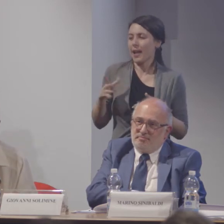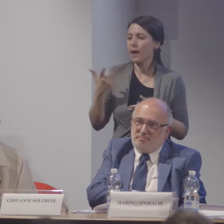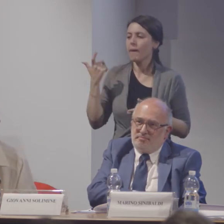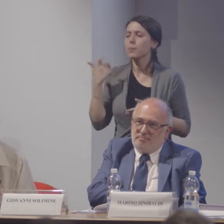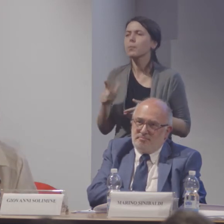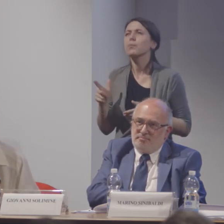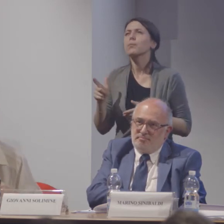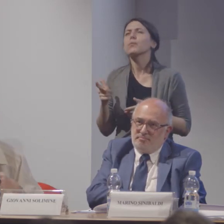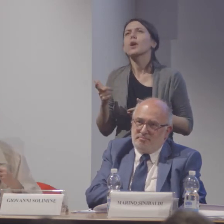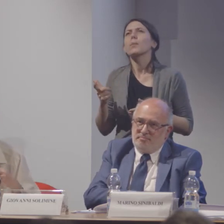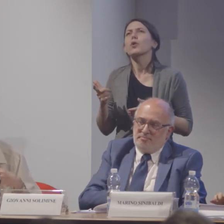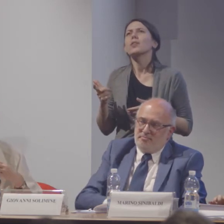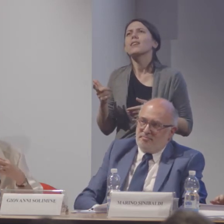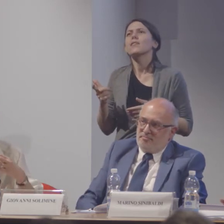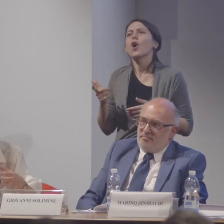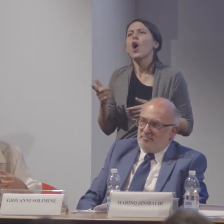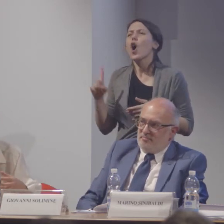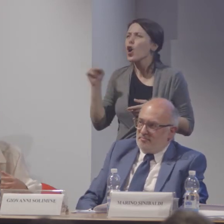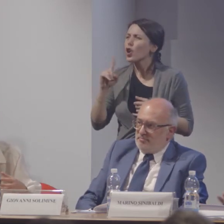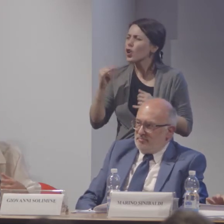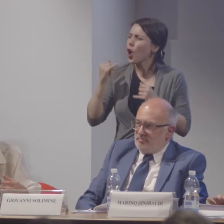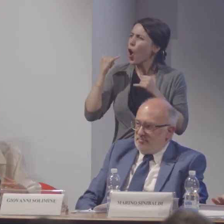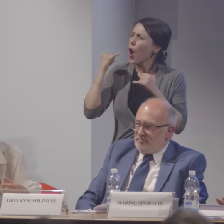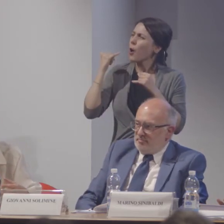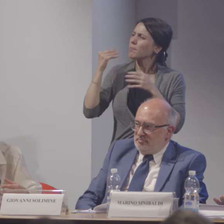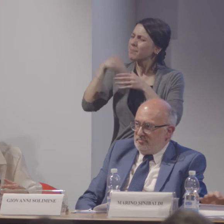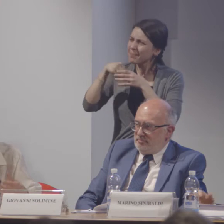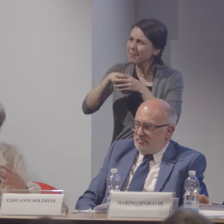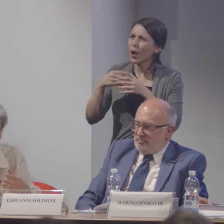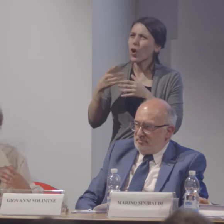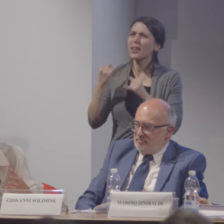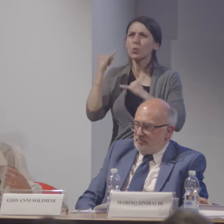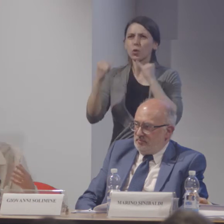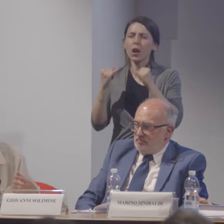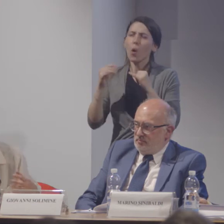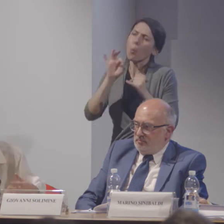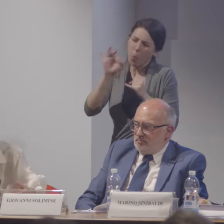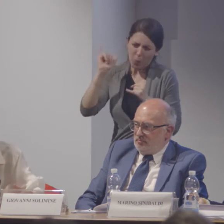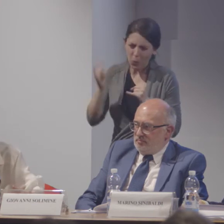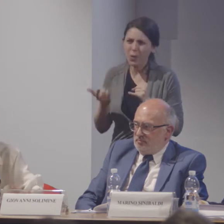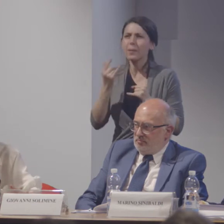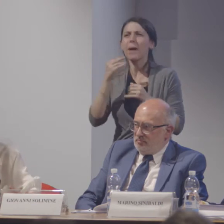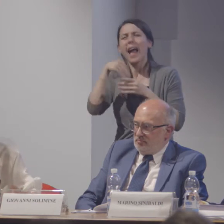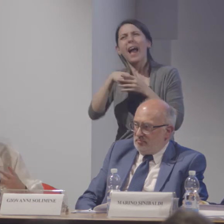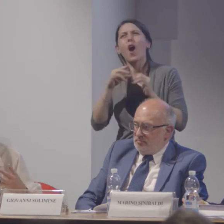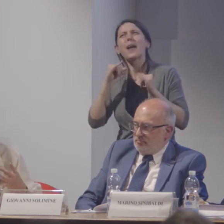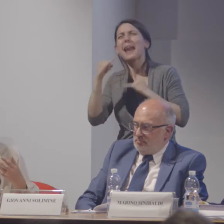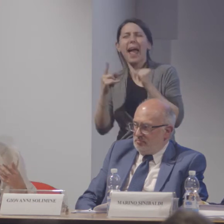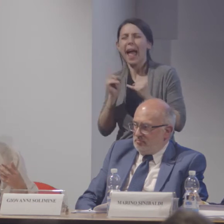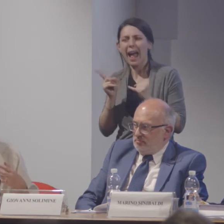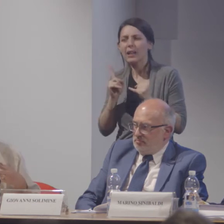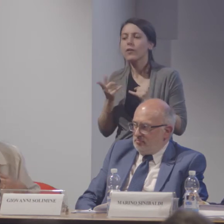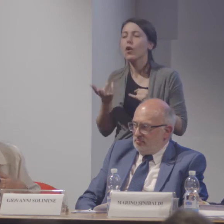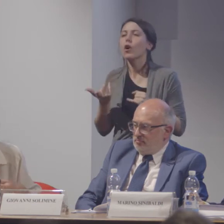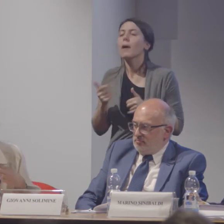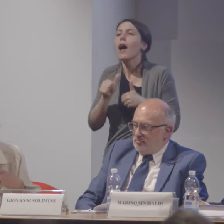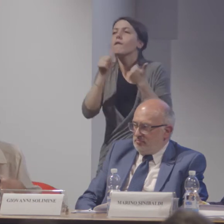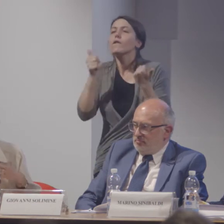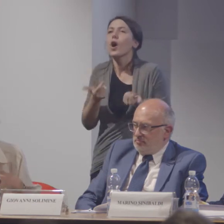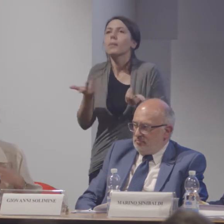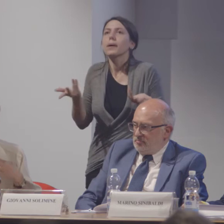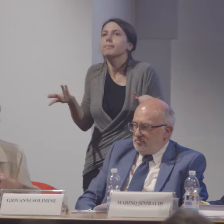non tanto perché fossero negativi i suoi contenuti, qualcuno magari anche, ma perché mancava